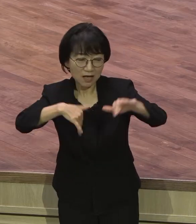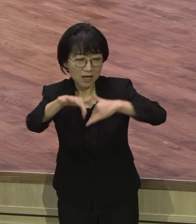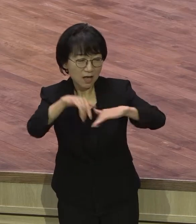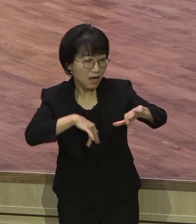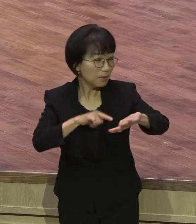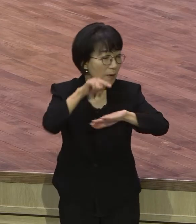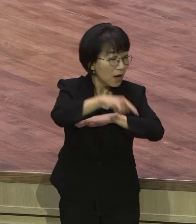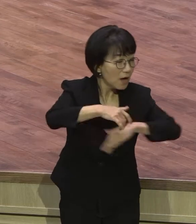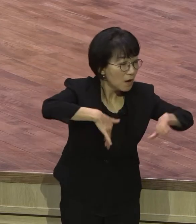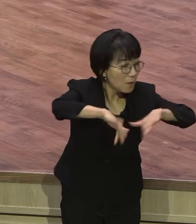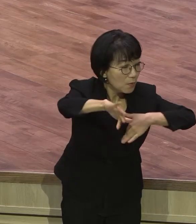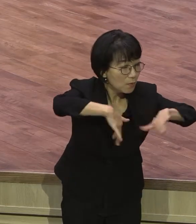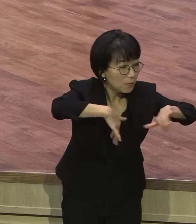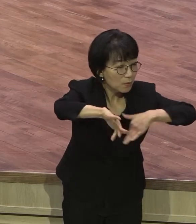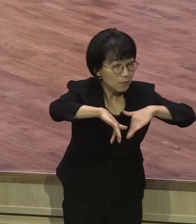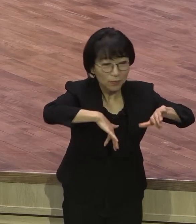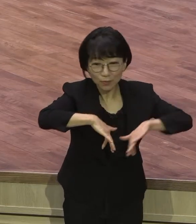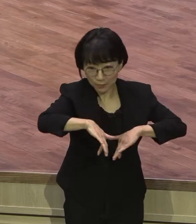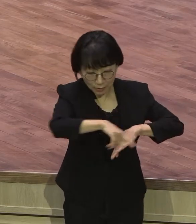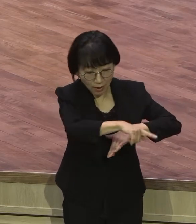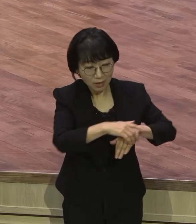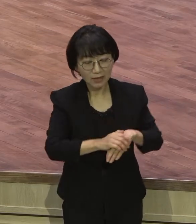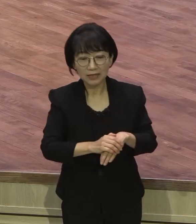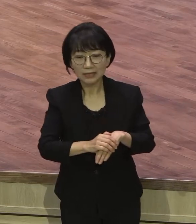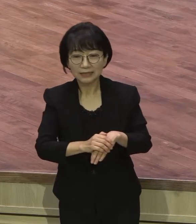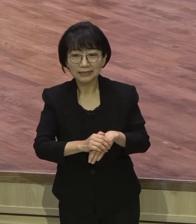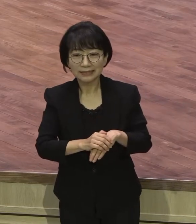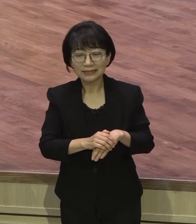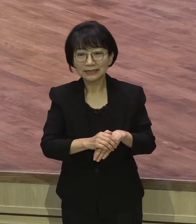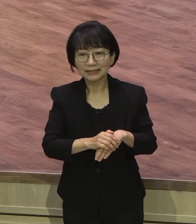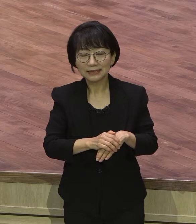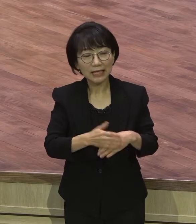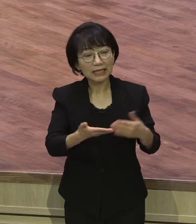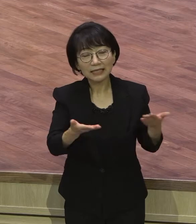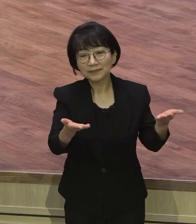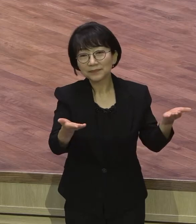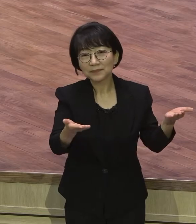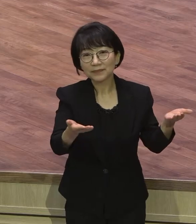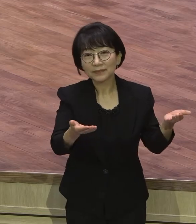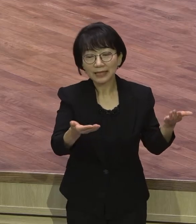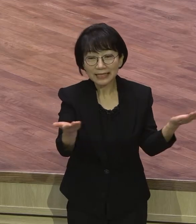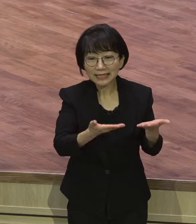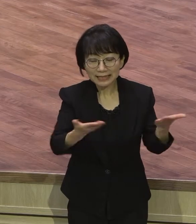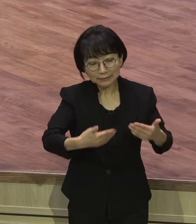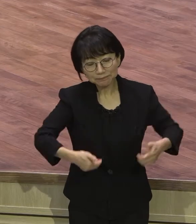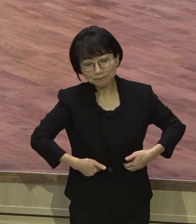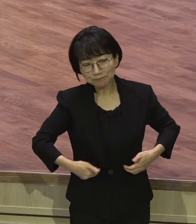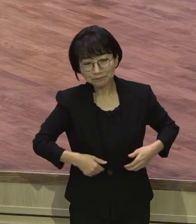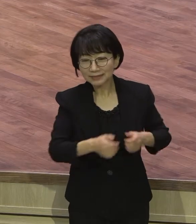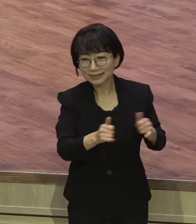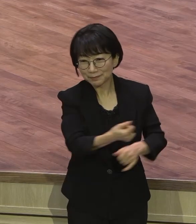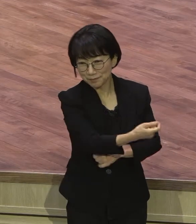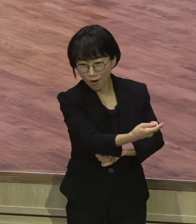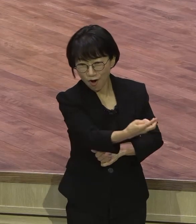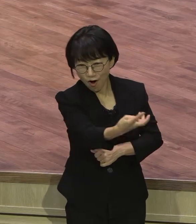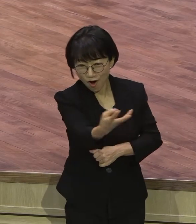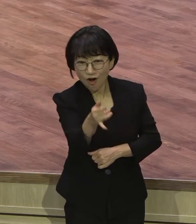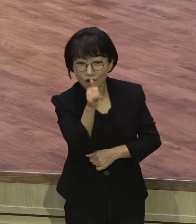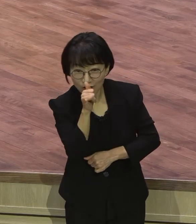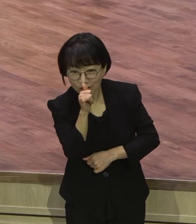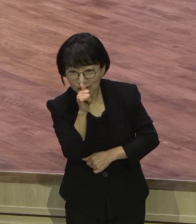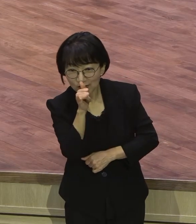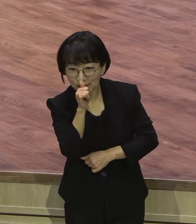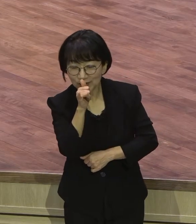보았는데 거기서 일자리를 찾기 위해서 있던 사람들이 많이